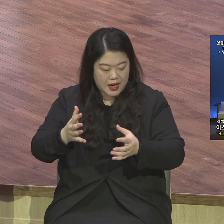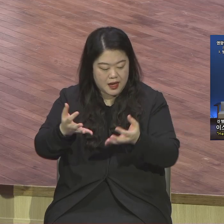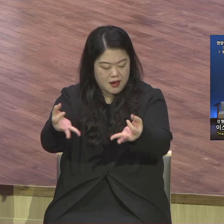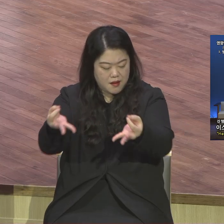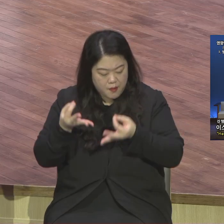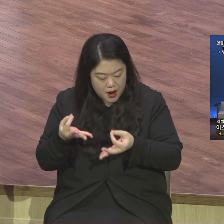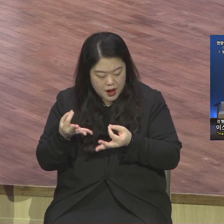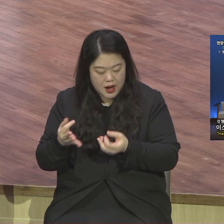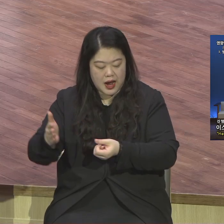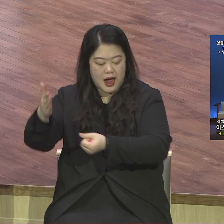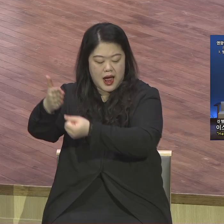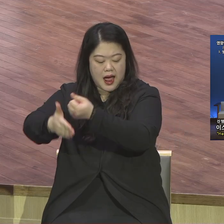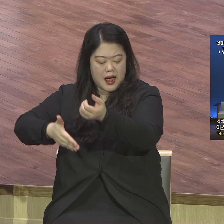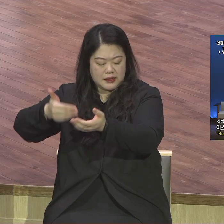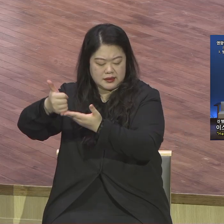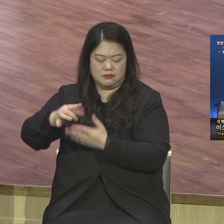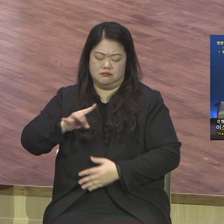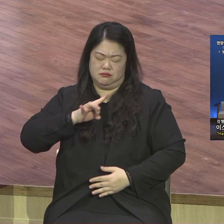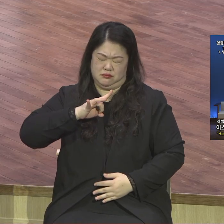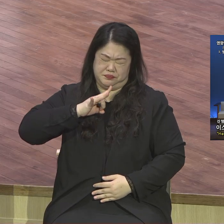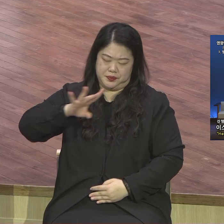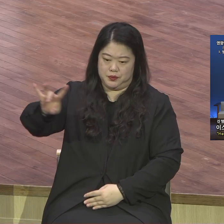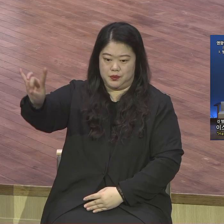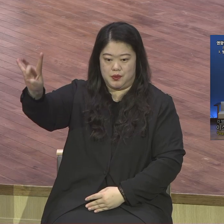오직 유일하신 여호와시니.